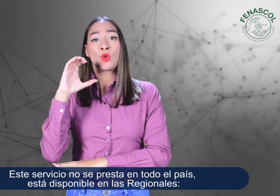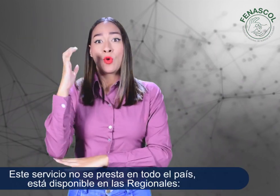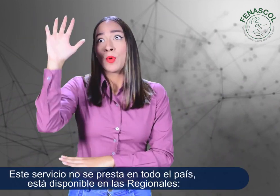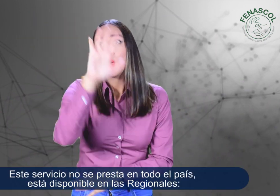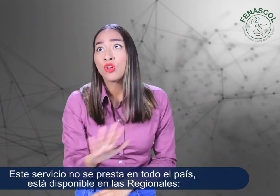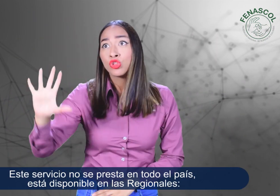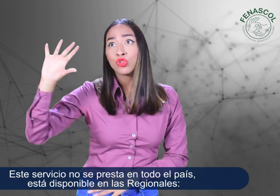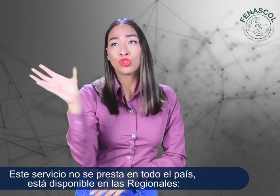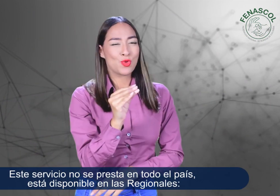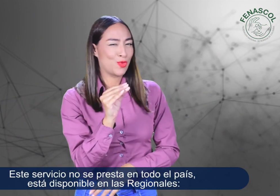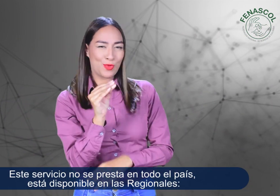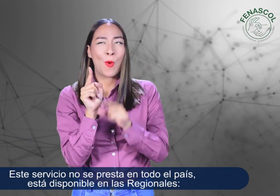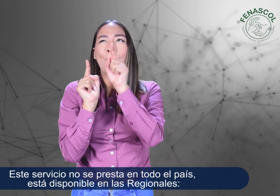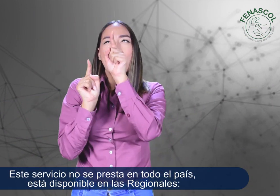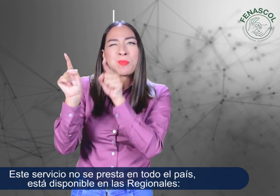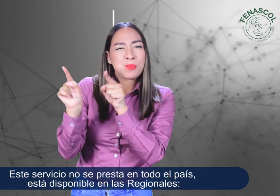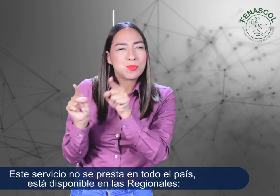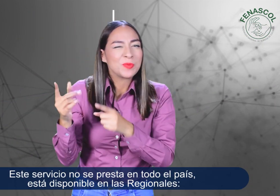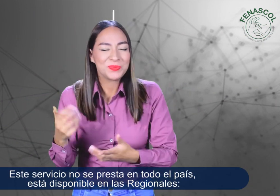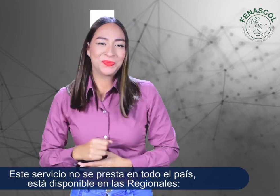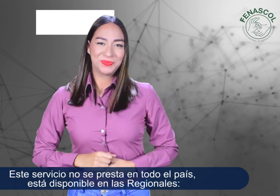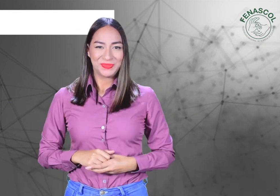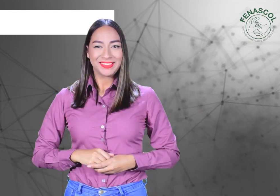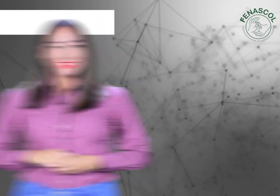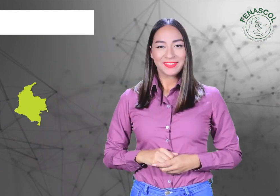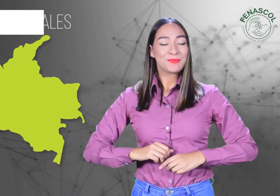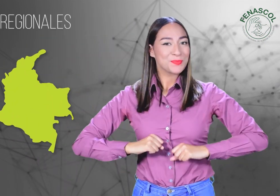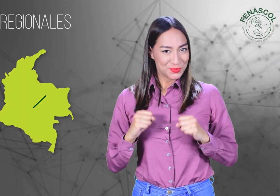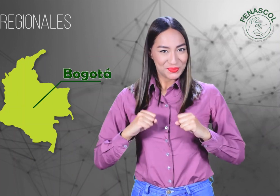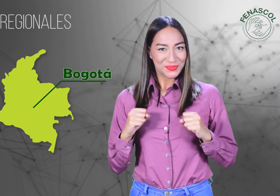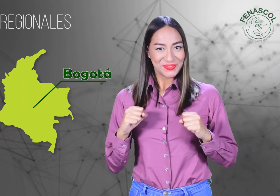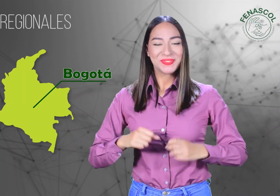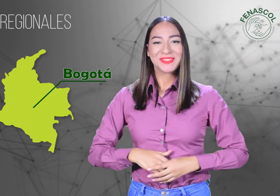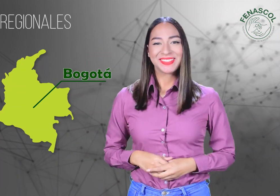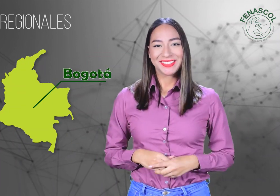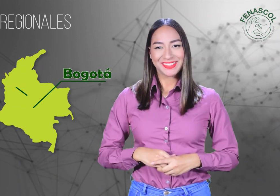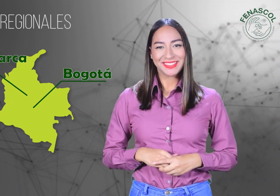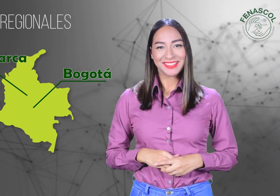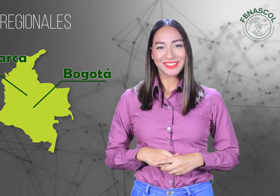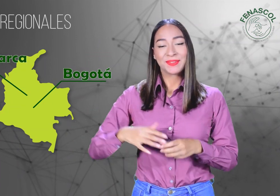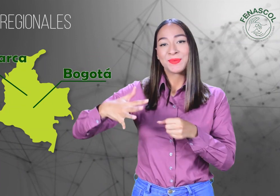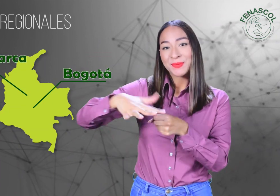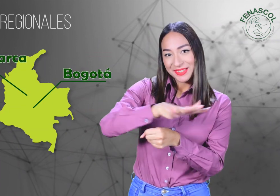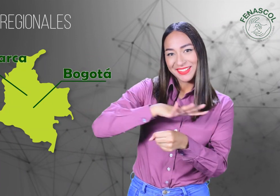Este servicio no se presta en todo el país, está disponible en las regionales Bogotá, Cundinamarca,